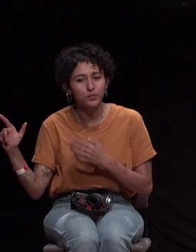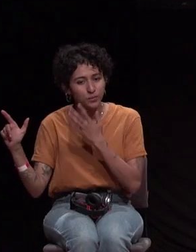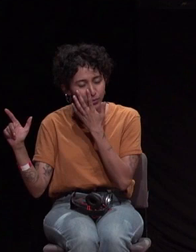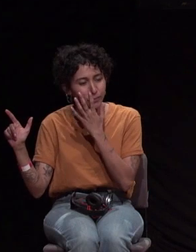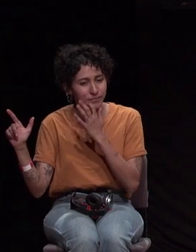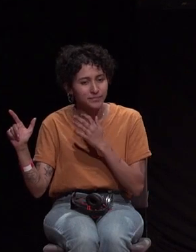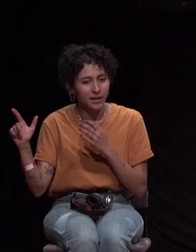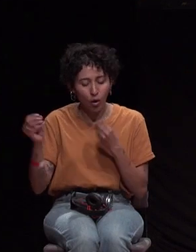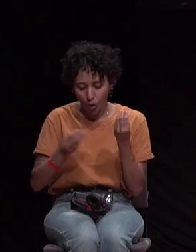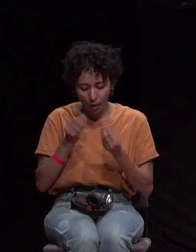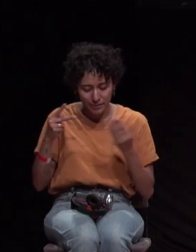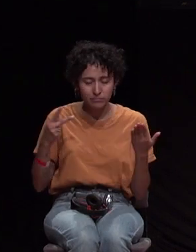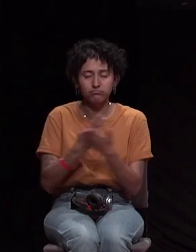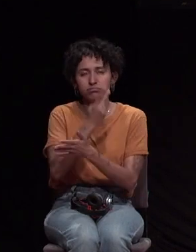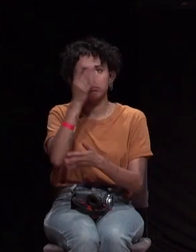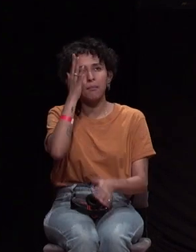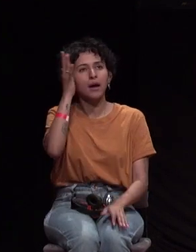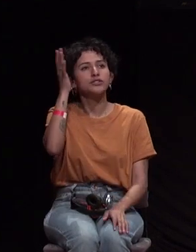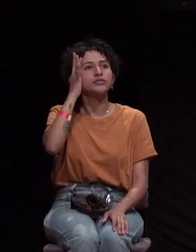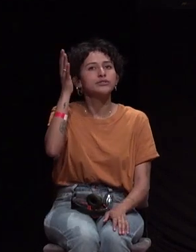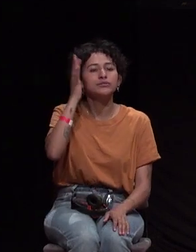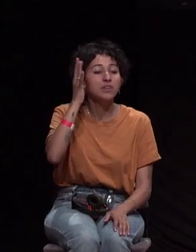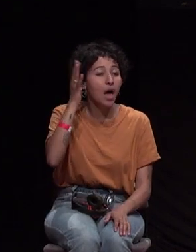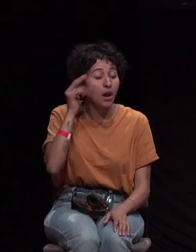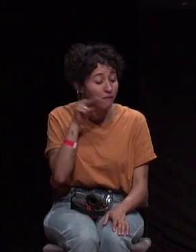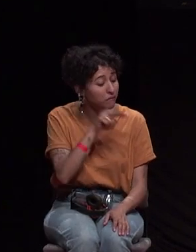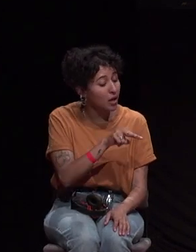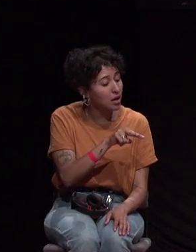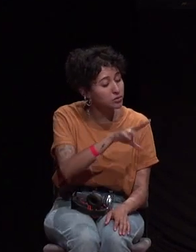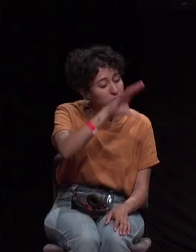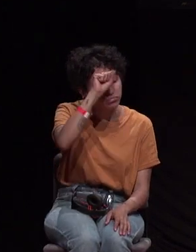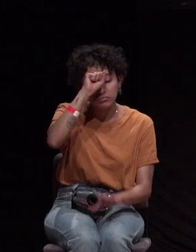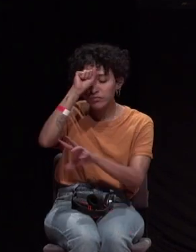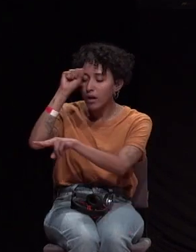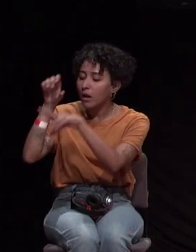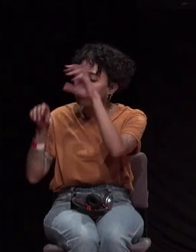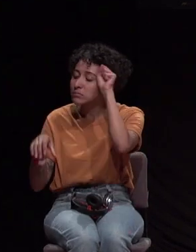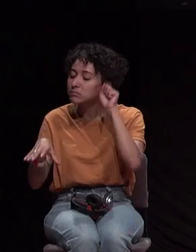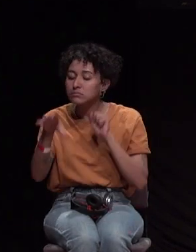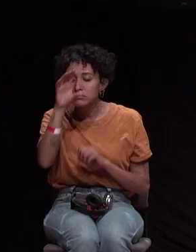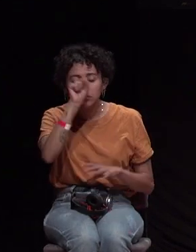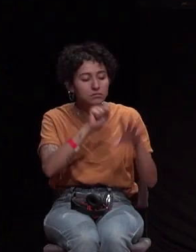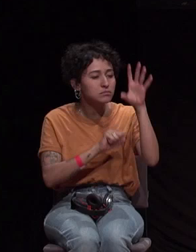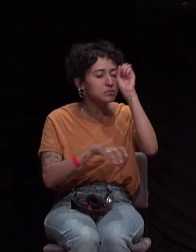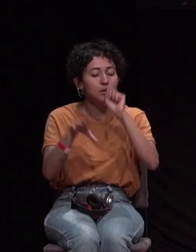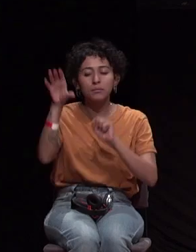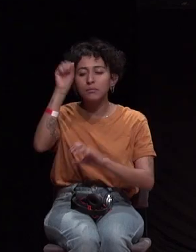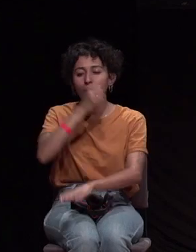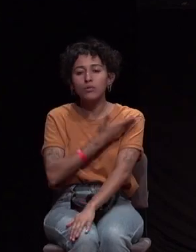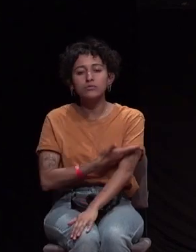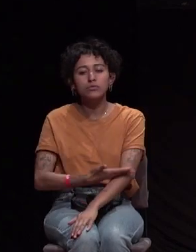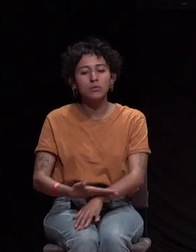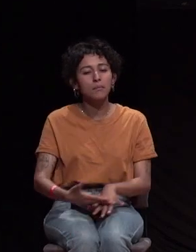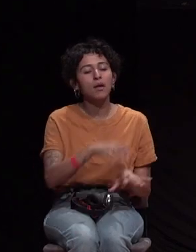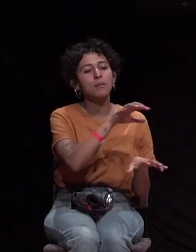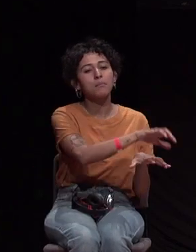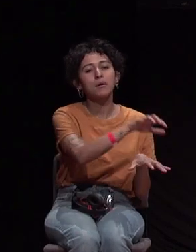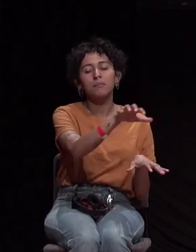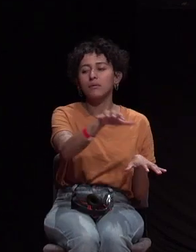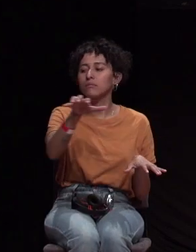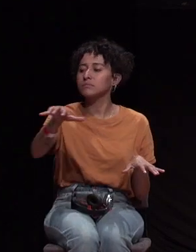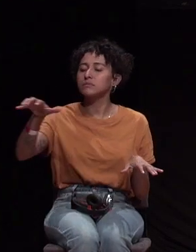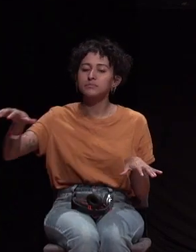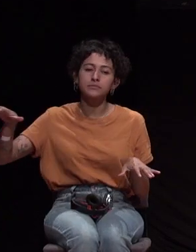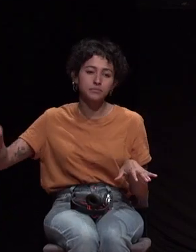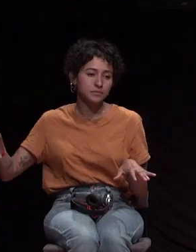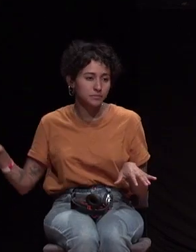incidências imaginárias que vão nos educando e dizendo qual é o lugar desses corpos, né, na